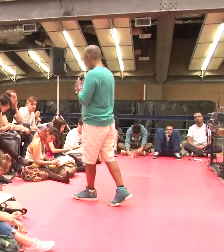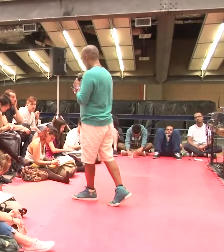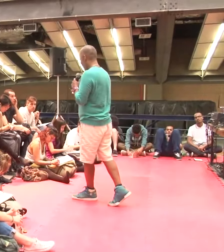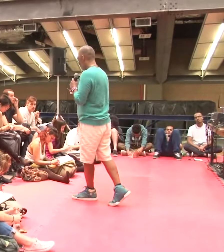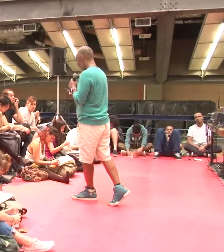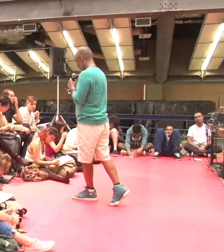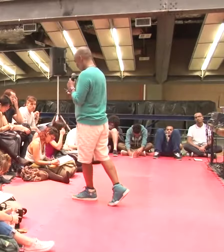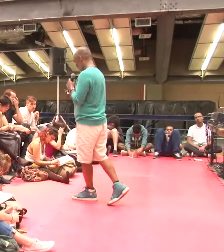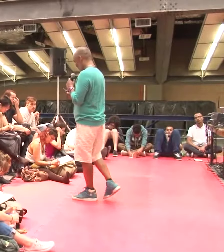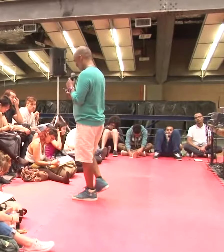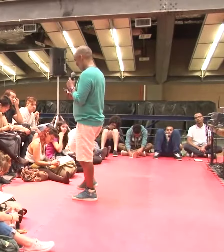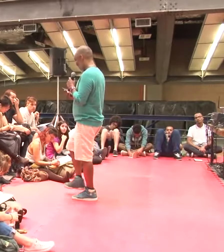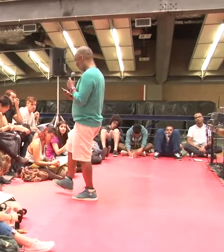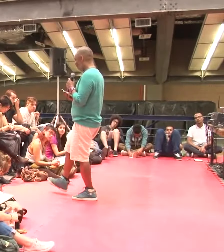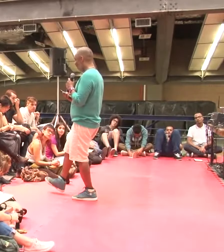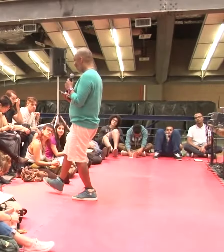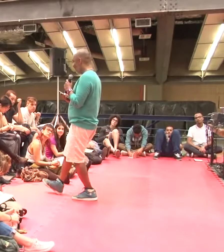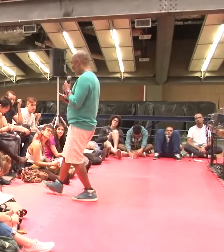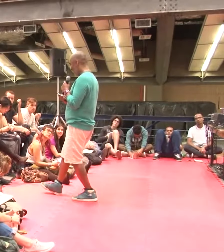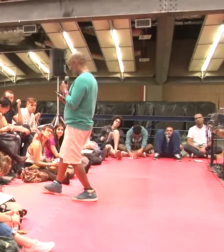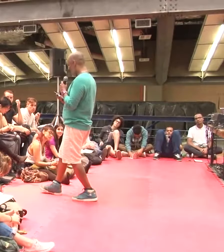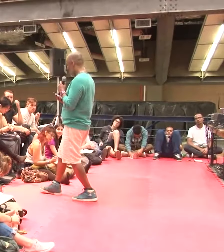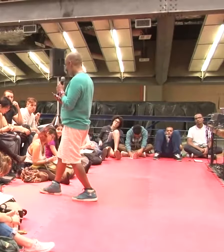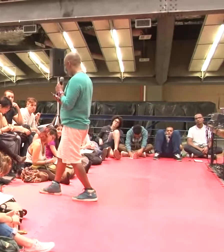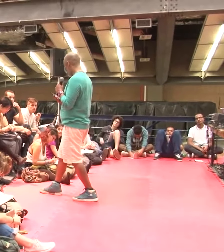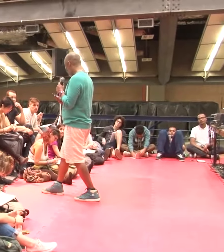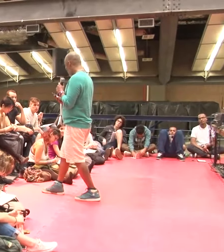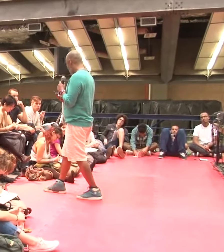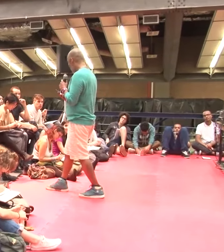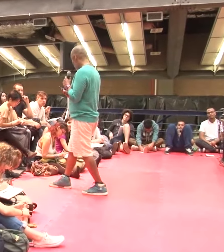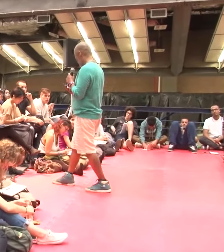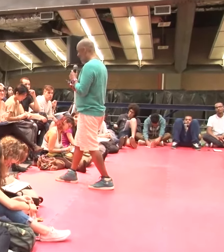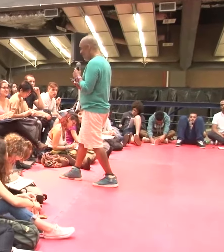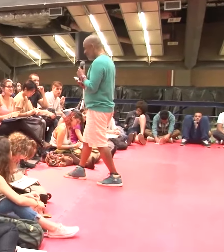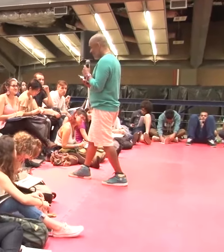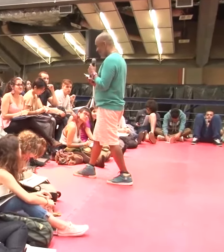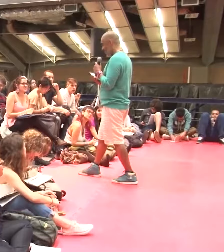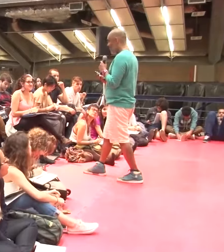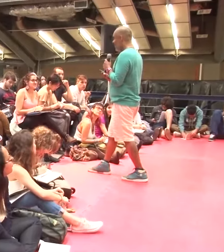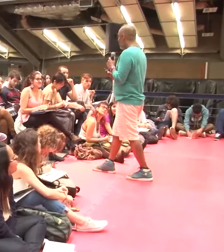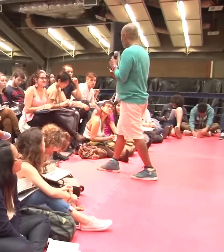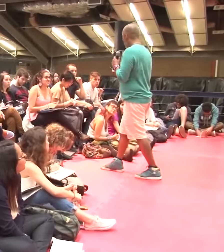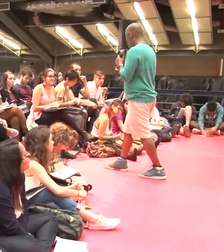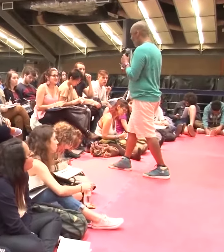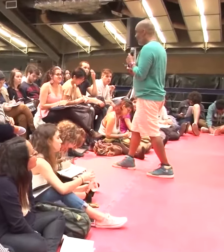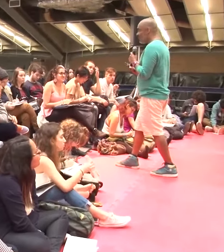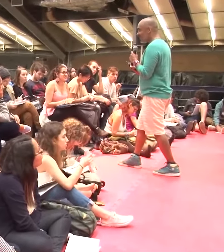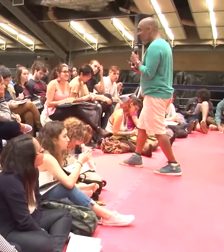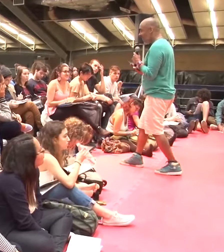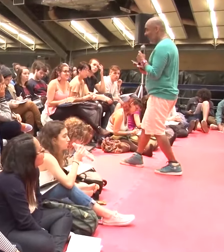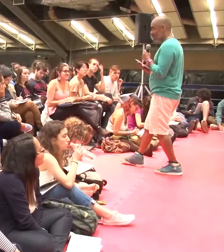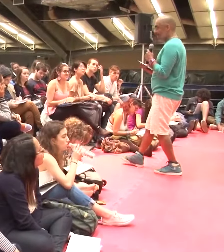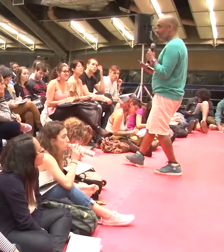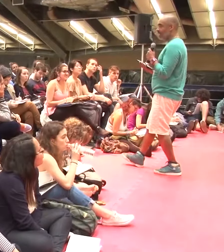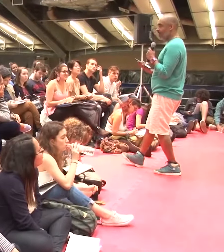Ah. Eu e Sueli vamos, como o pau, aquele armário. Abre, Sueli, eu abro você. Abre, Sueli, abre você